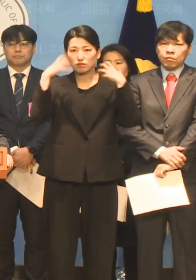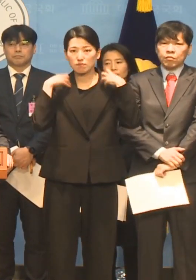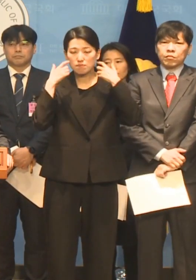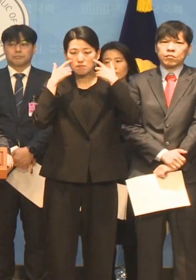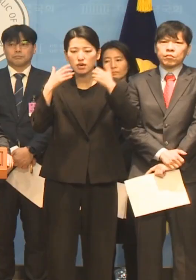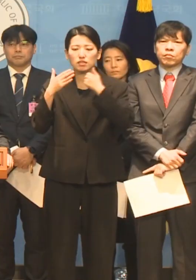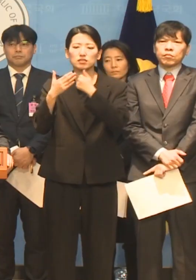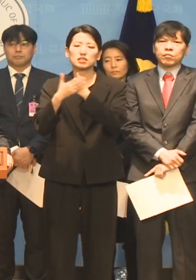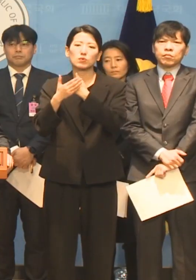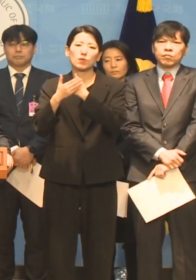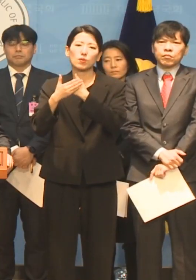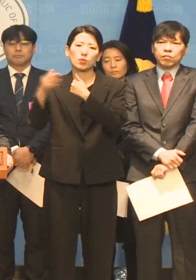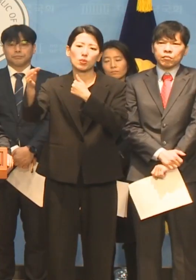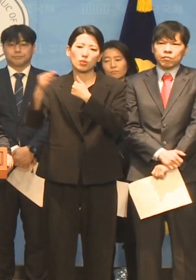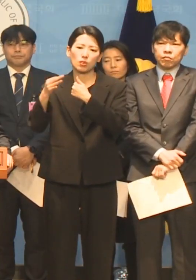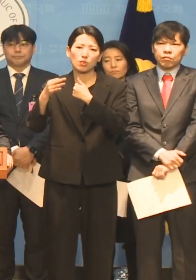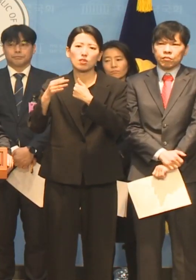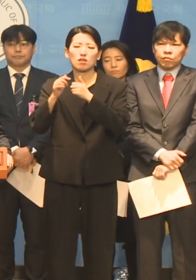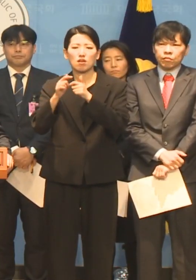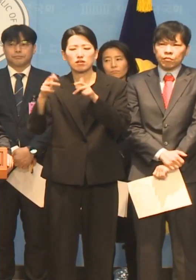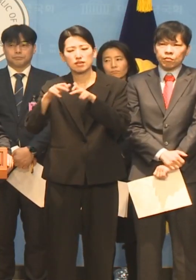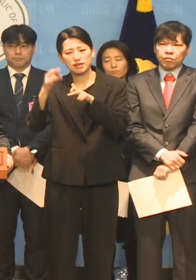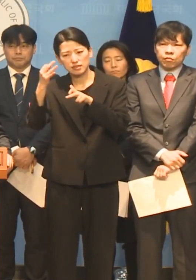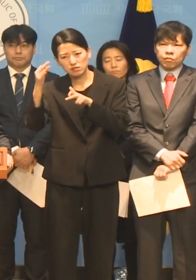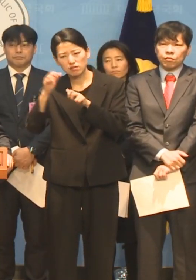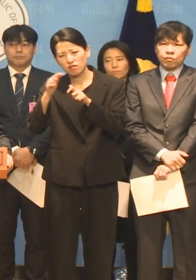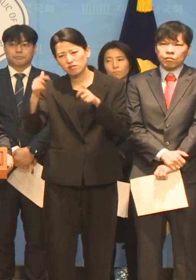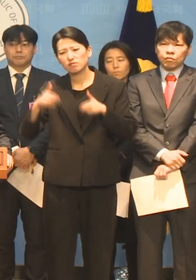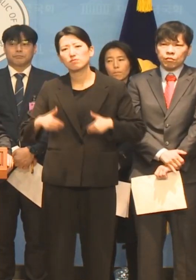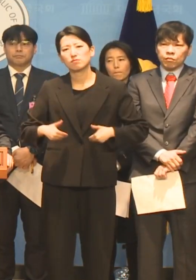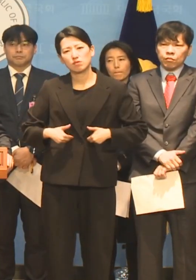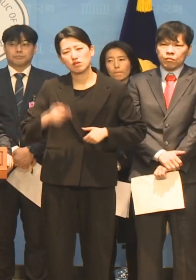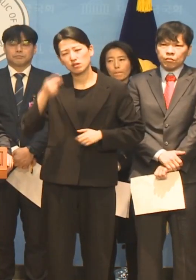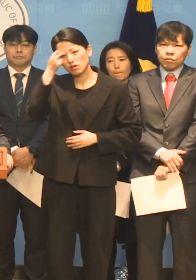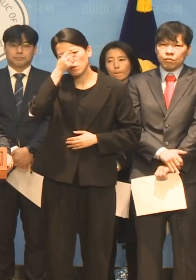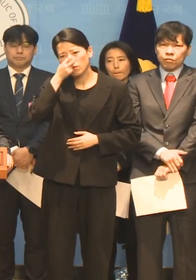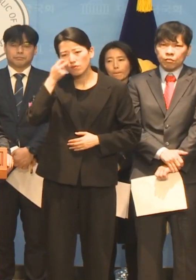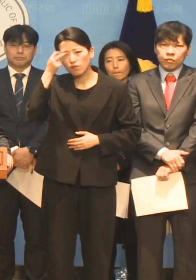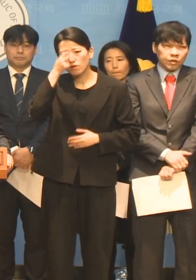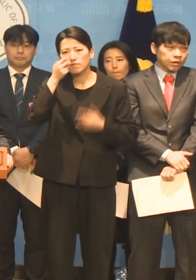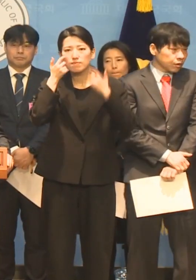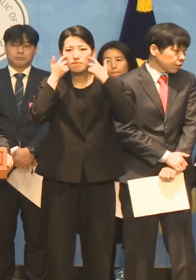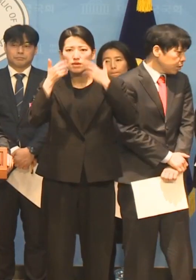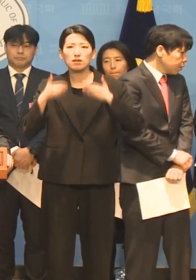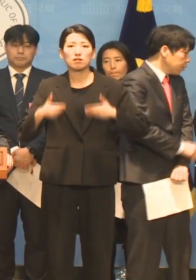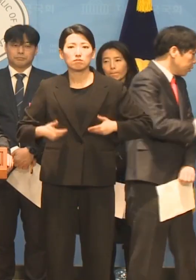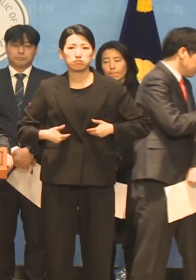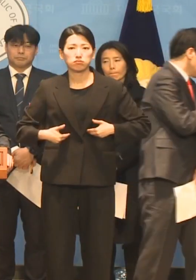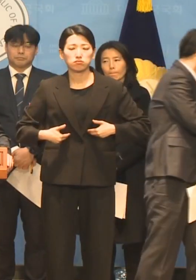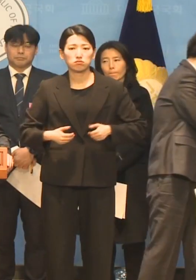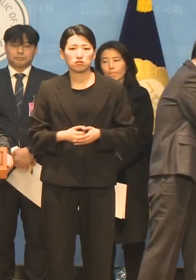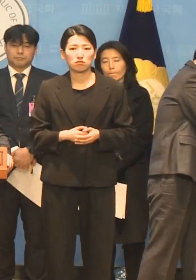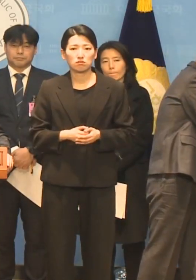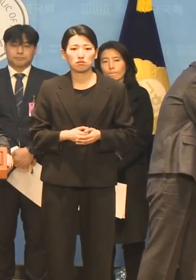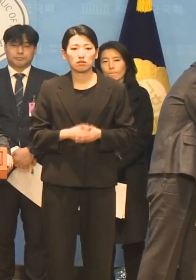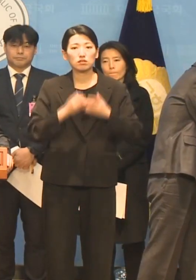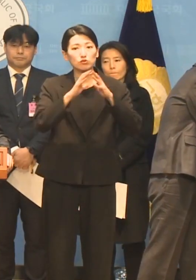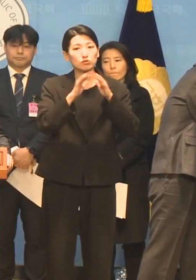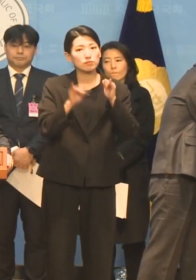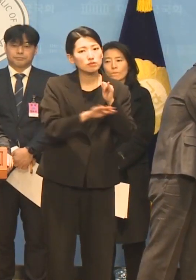될 그 분야고 특별히 관리해야 될 분야고 또 우리가 사회적으로 외면해서는 안 되는